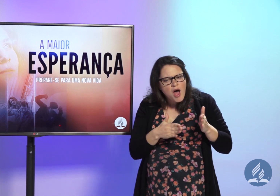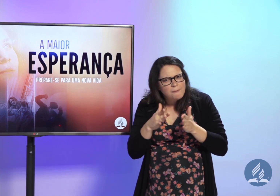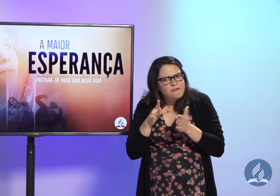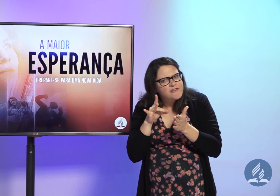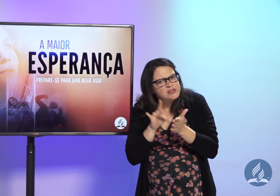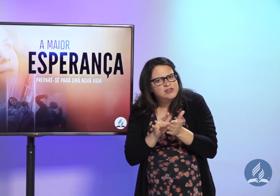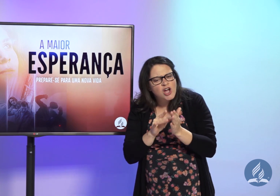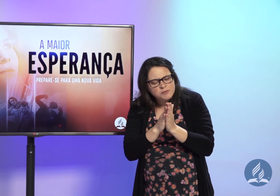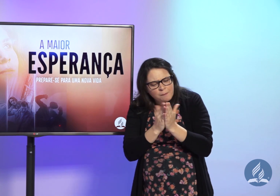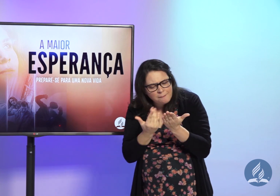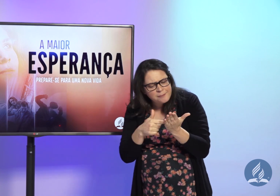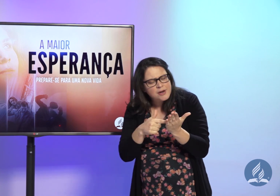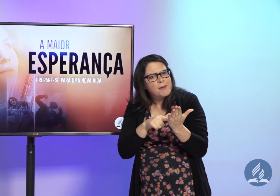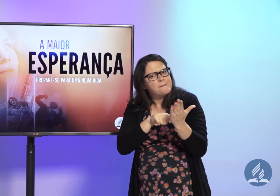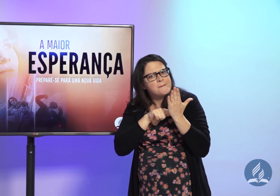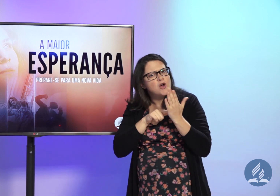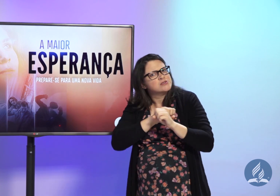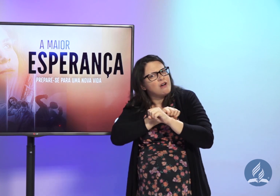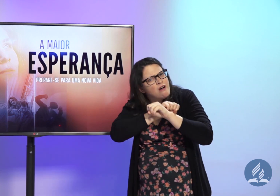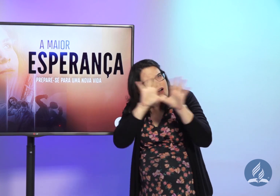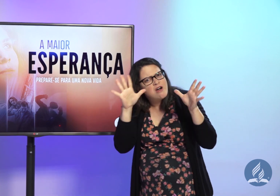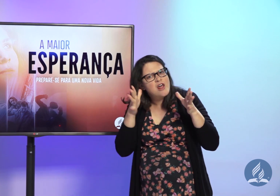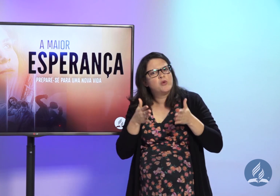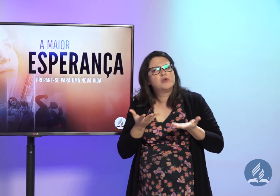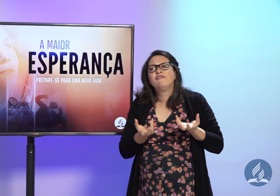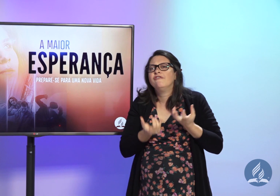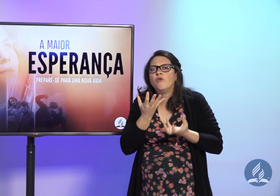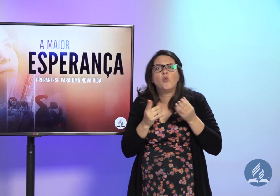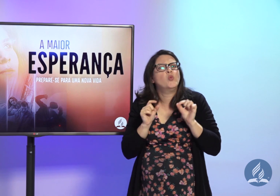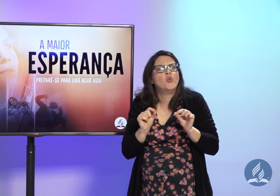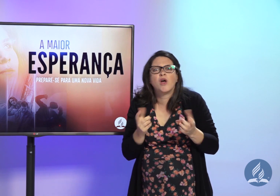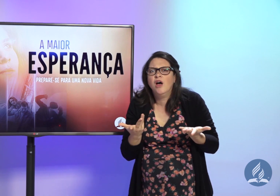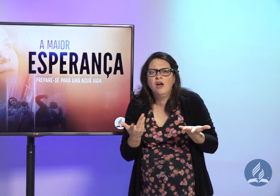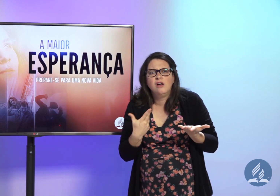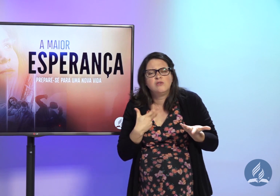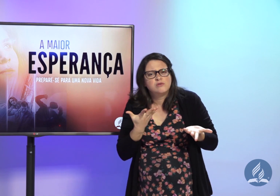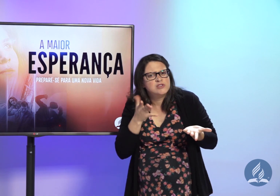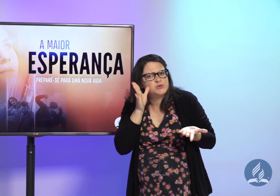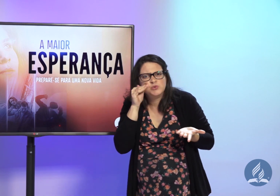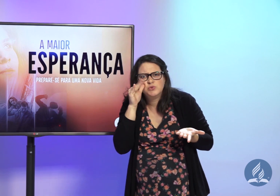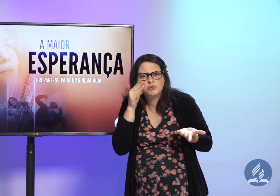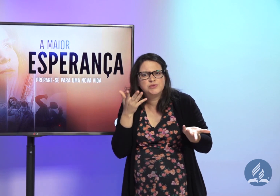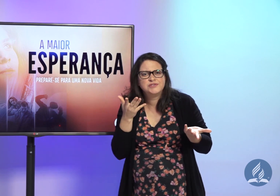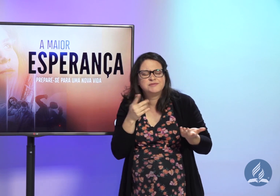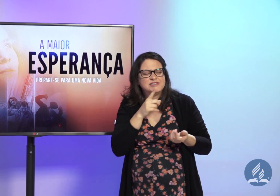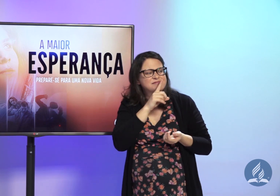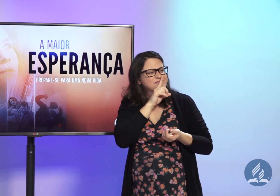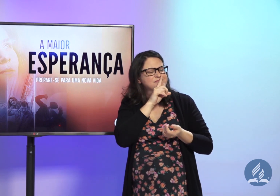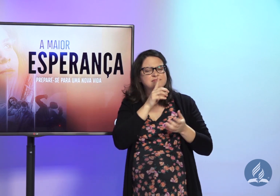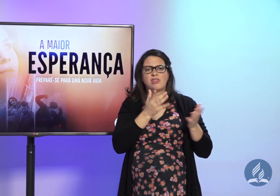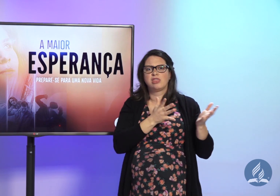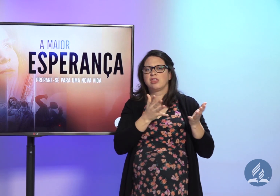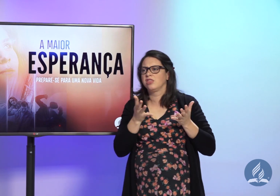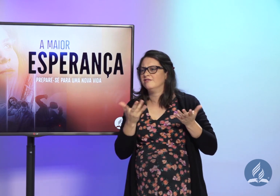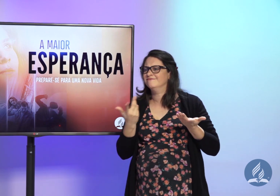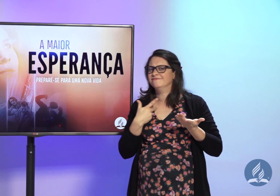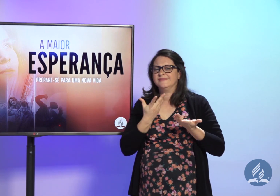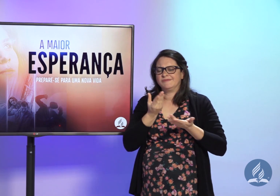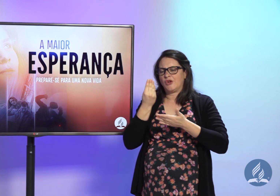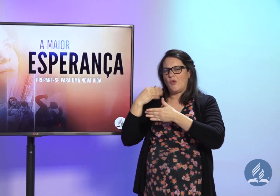quero entender o caminho verdadeiro, o que a Bíblia me diz, eu quero saber o que a Bíblia fala sobre o inferno.